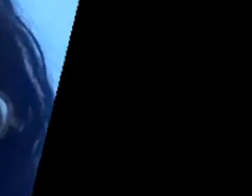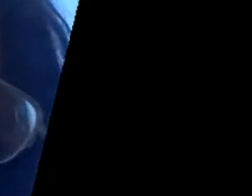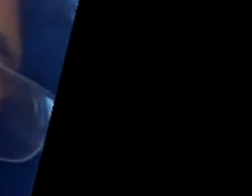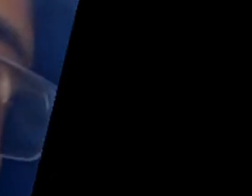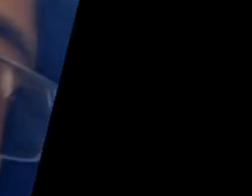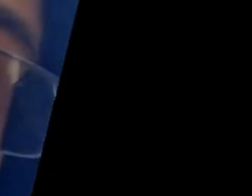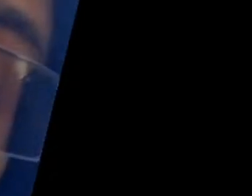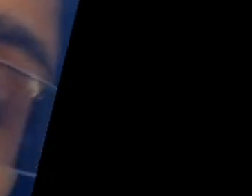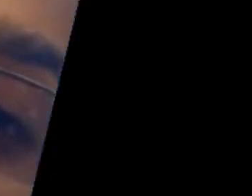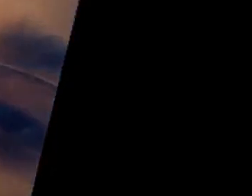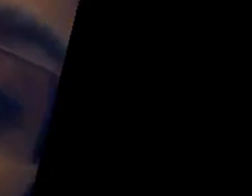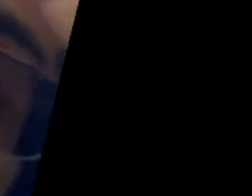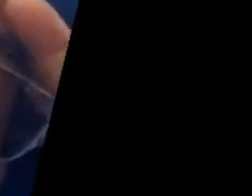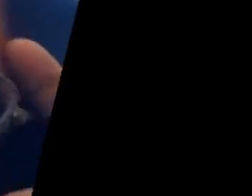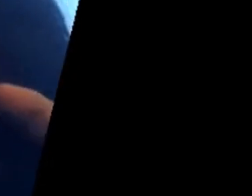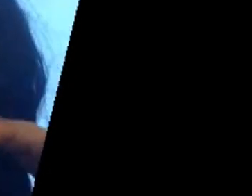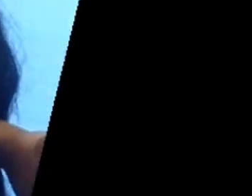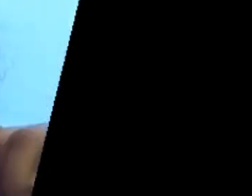2018